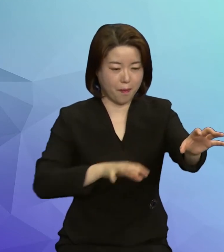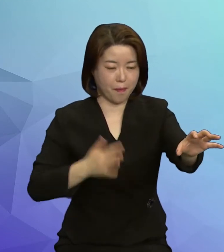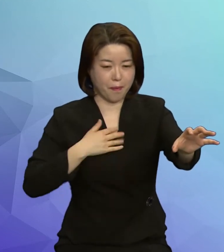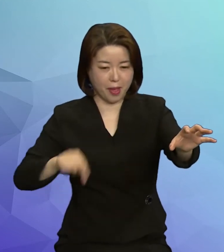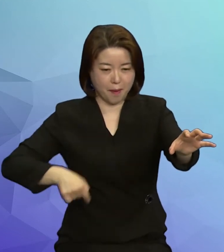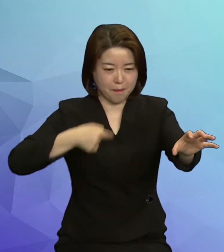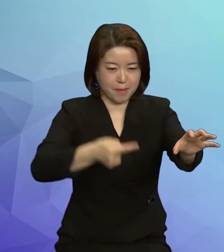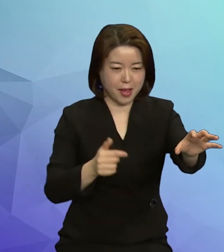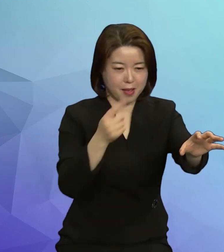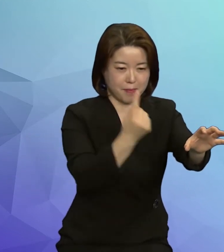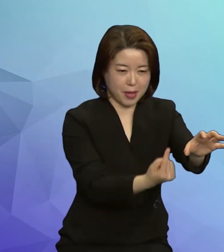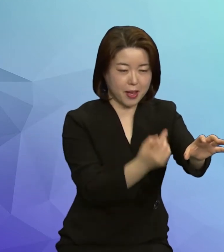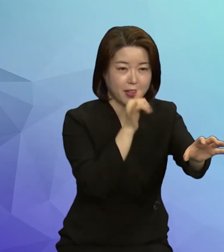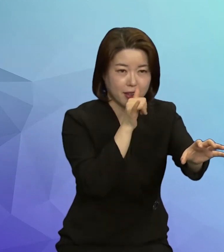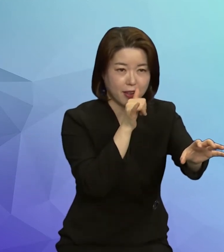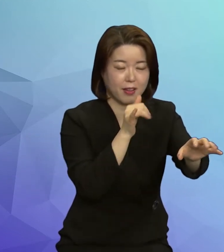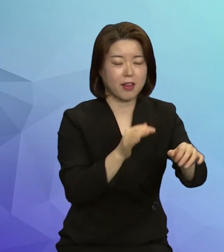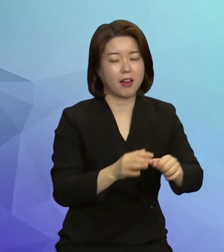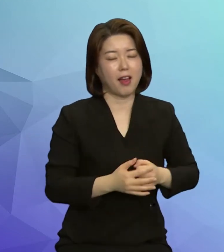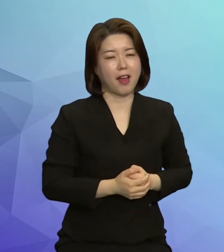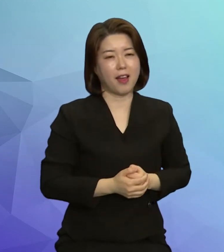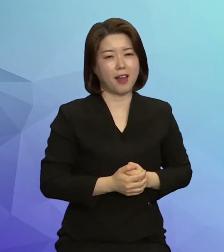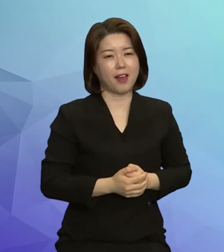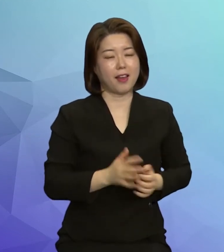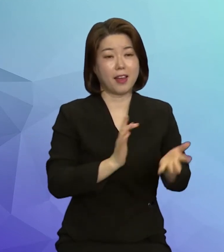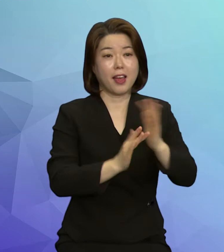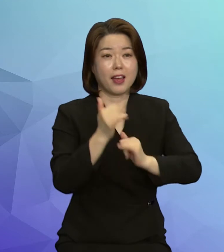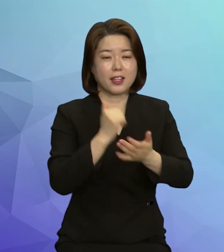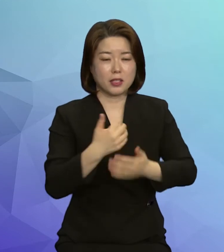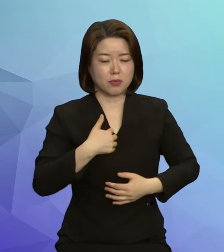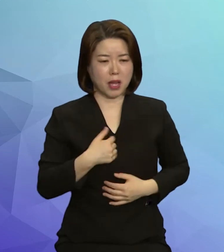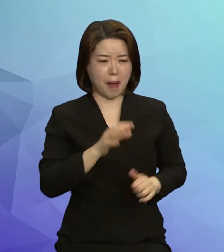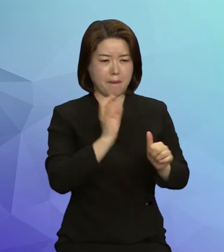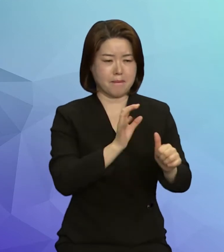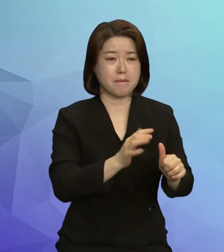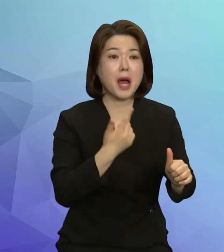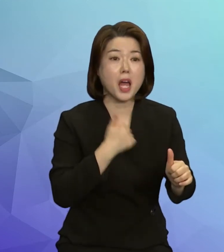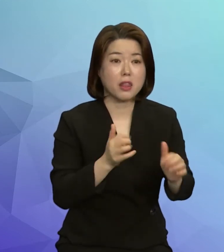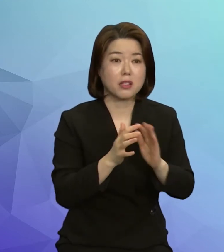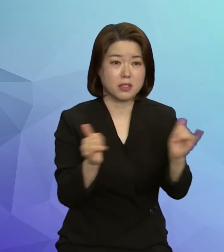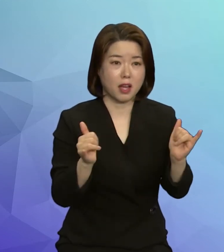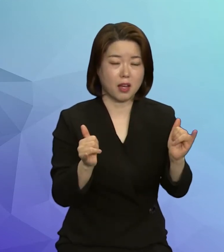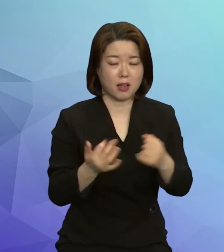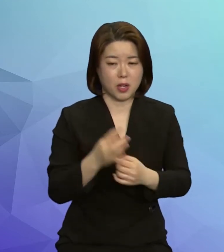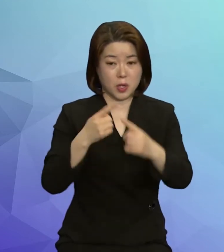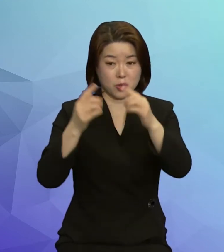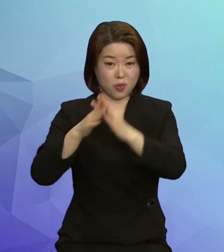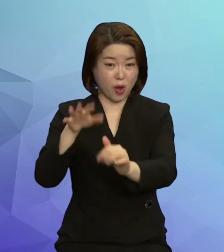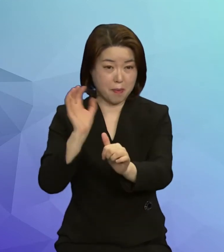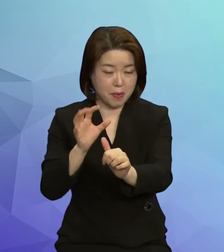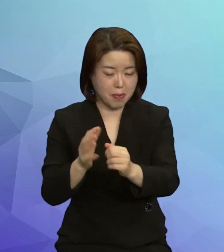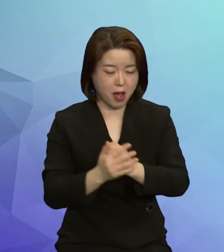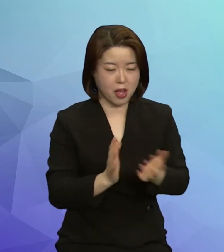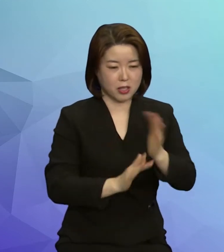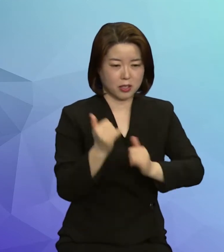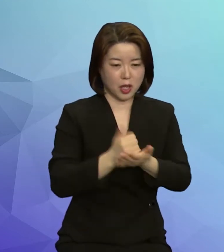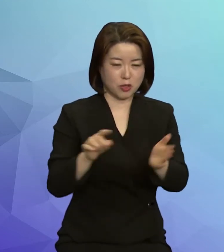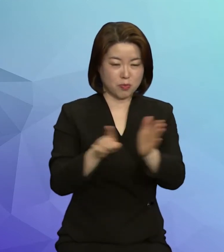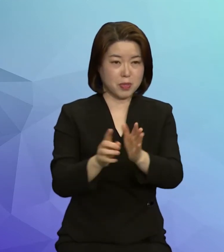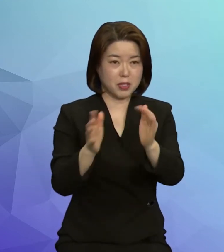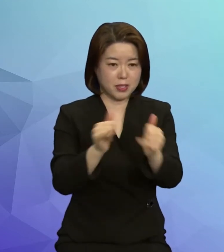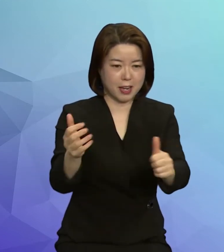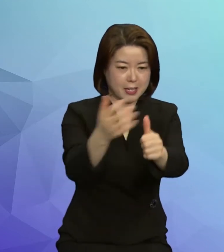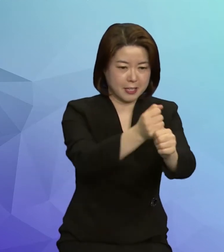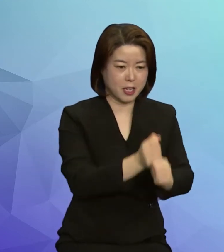그 반열에 서 있다는 거예요. 자기는 예수님을 핍박하던 자, 교회를 핍박하고 예수